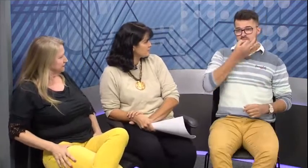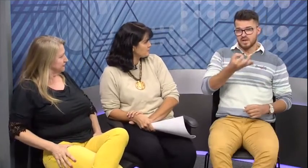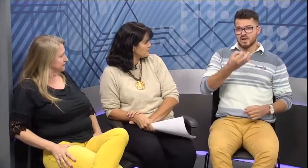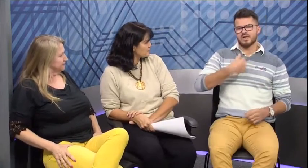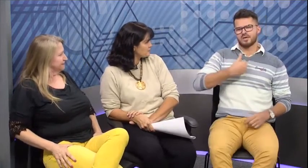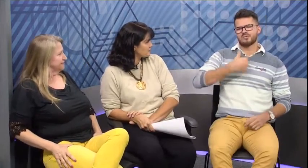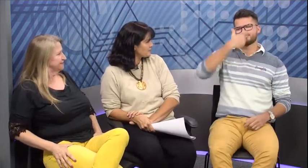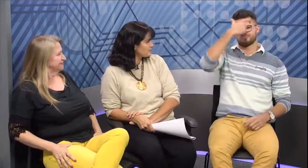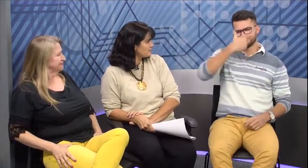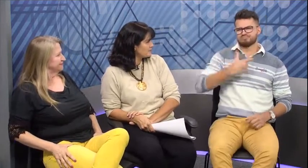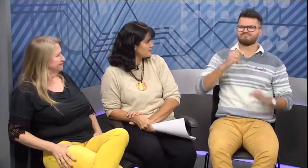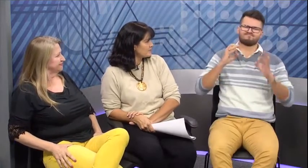Bem, na minha opinião,